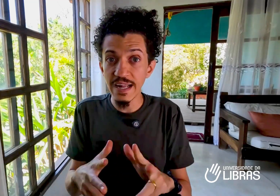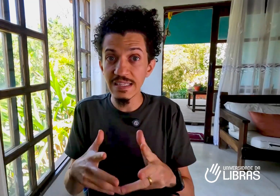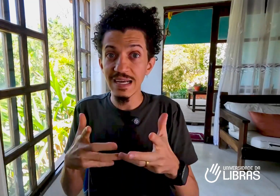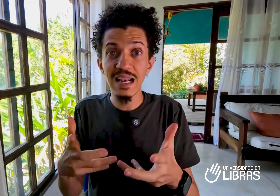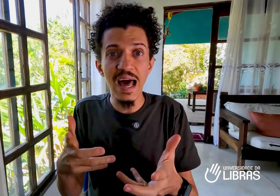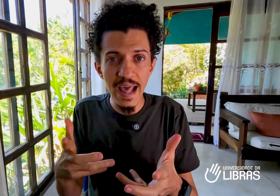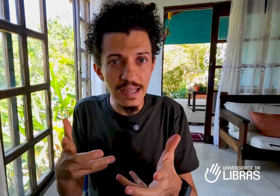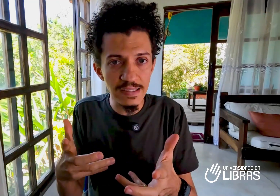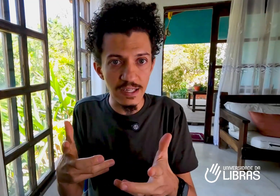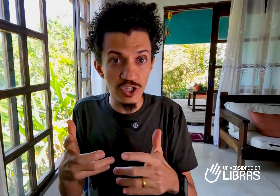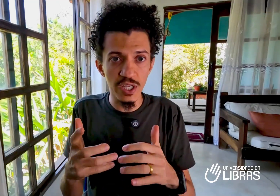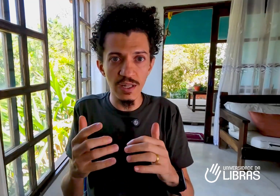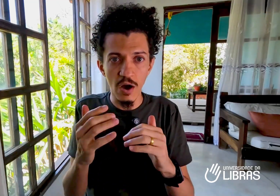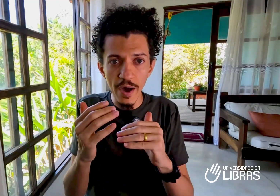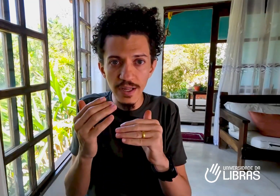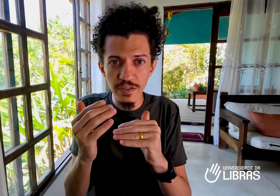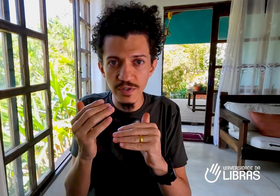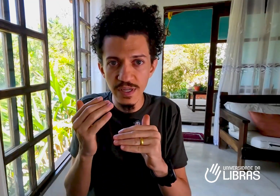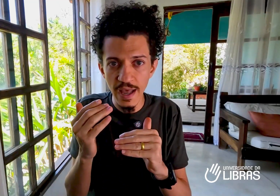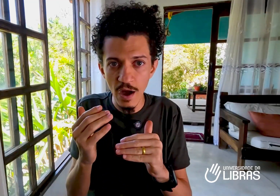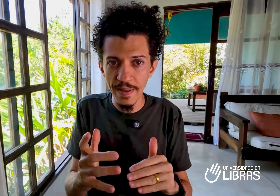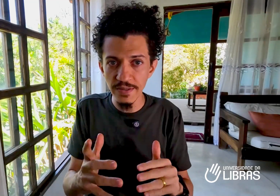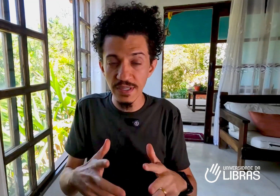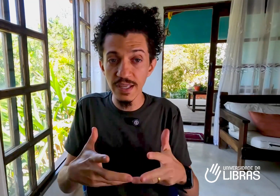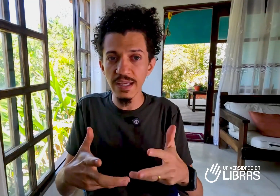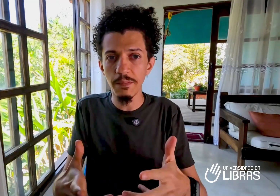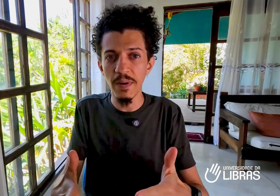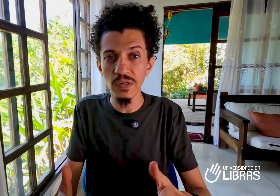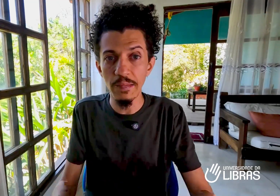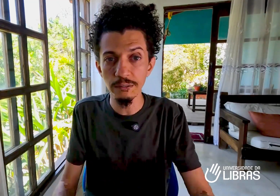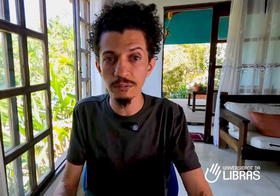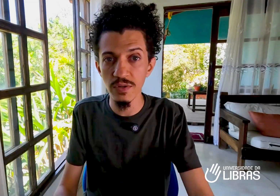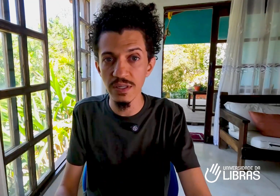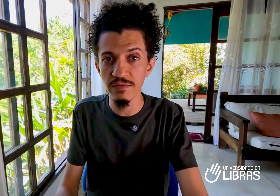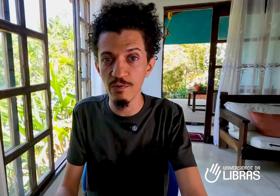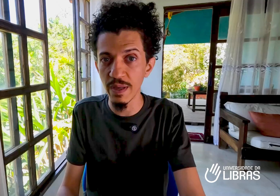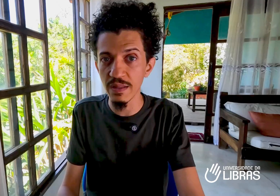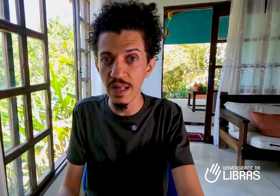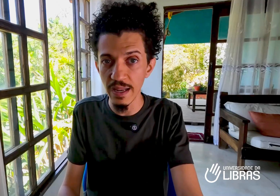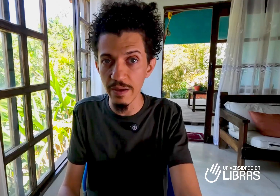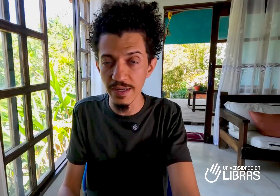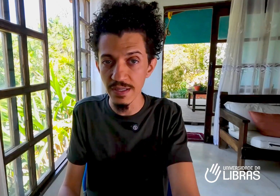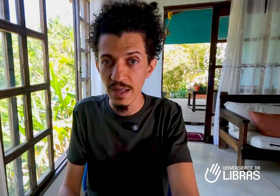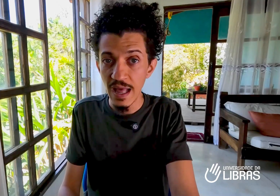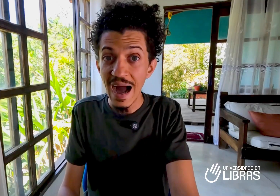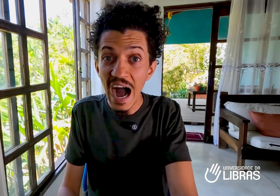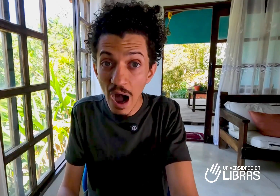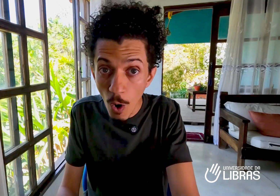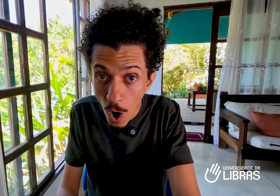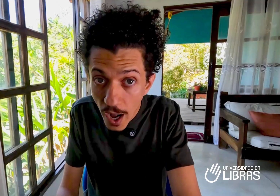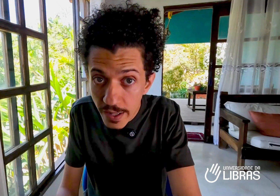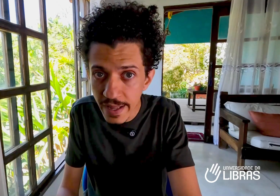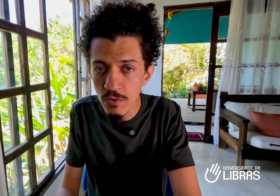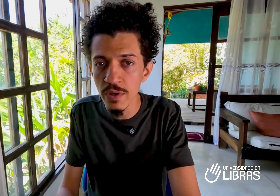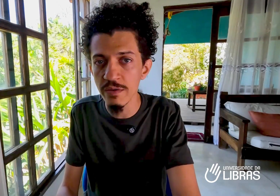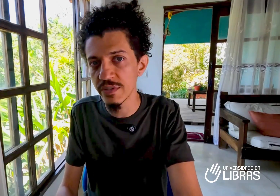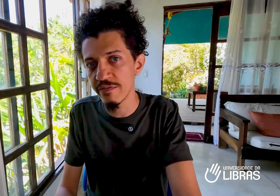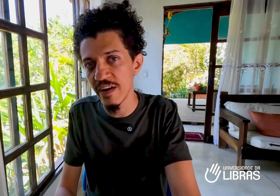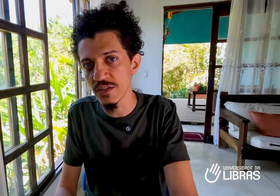essa clareza de que na hora de você realmente seguir esse passo a passo do seu desenvolvimento da Libras, a ordem com que você faz as